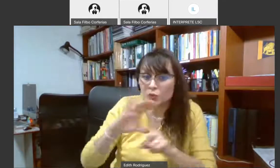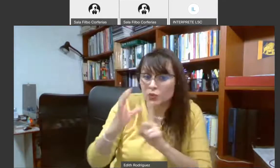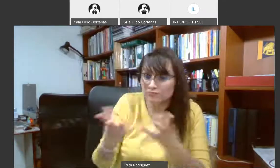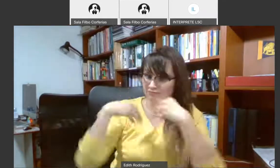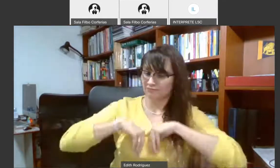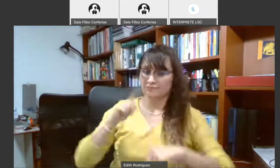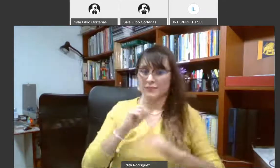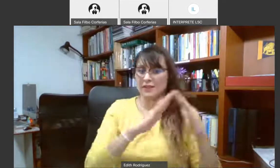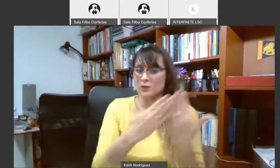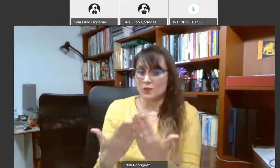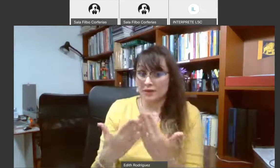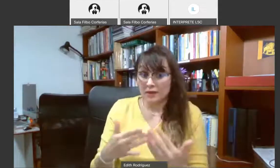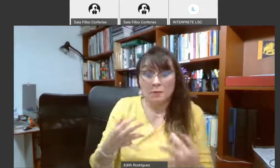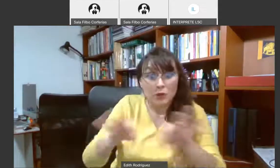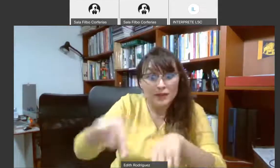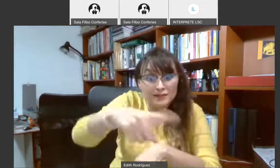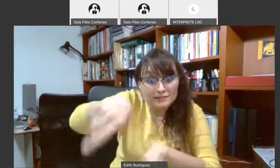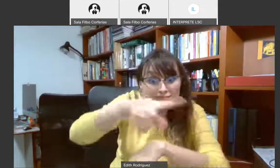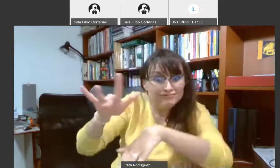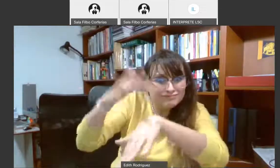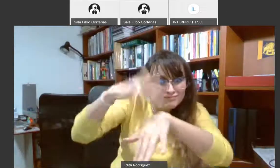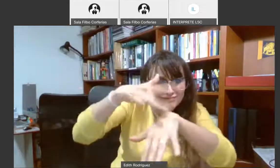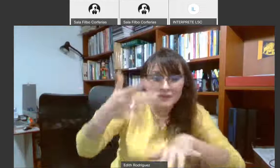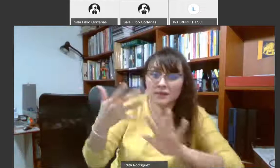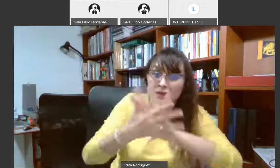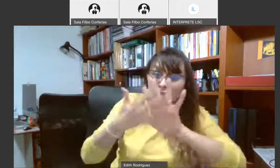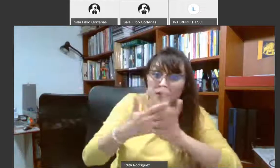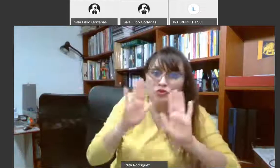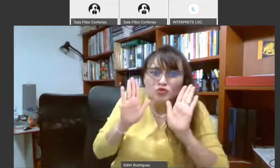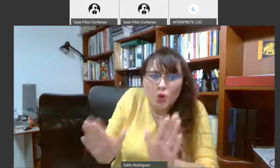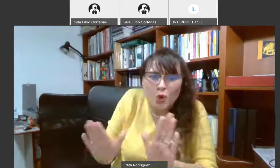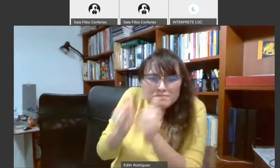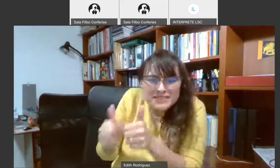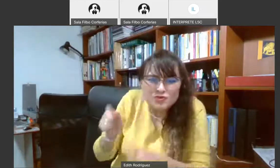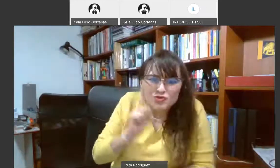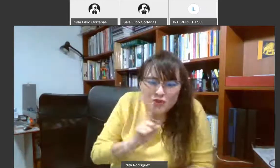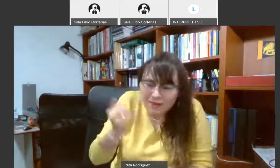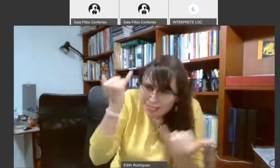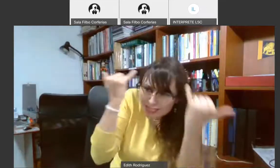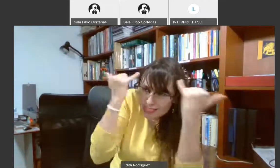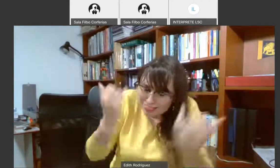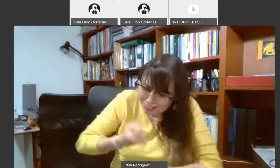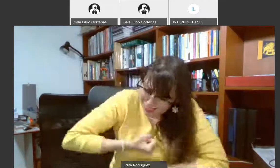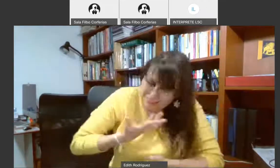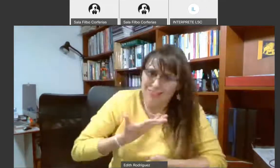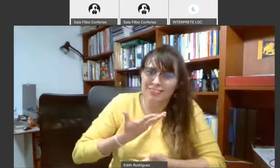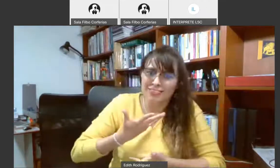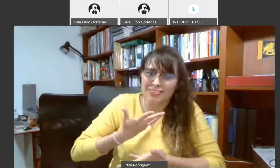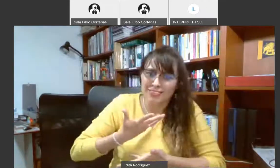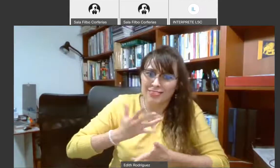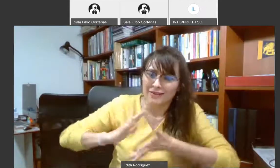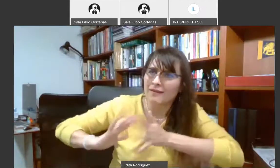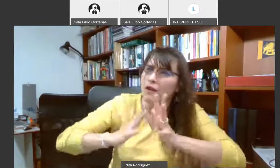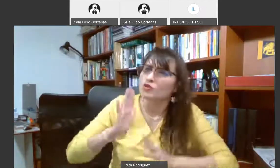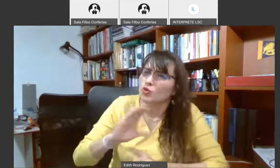Pero lo importante es poder tener una base. Si no tenemos esta base, no podemos adquirir otra lengua. Entonces es muy importante incentivar la literatura,